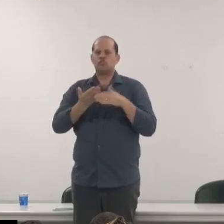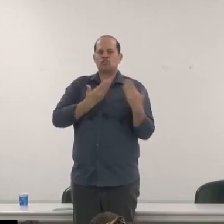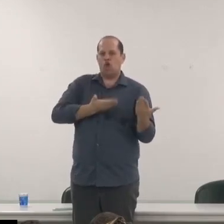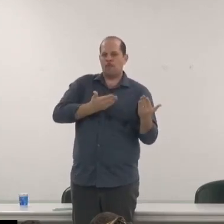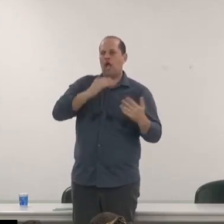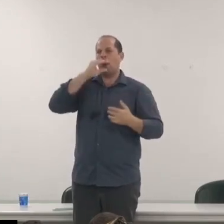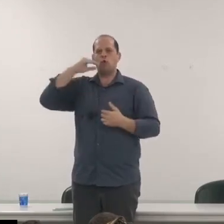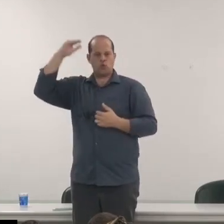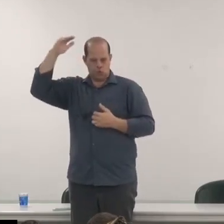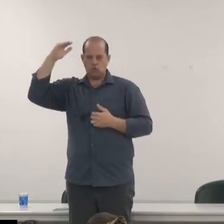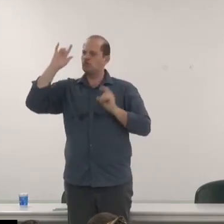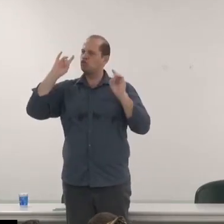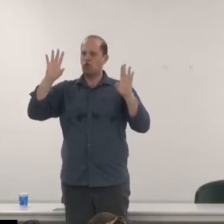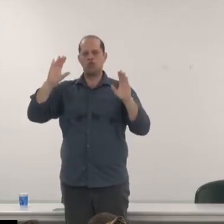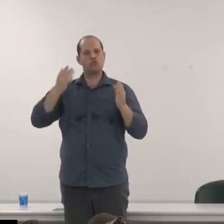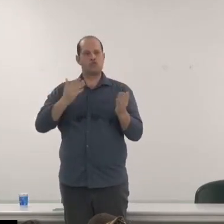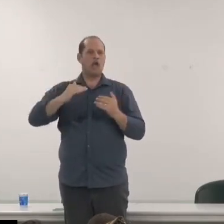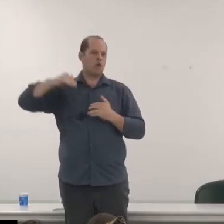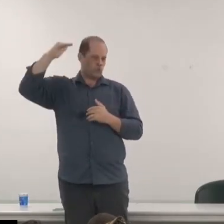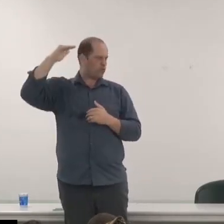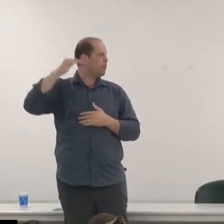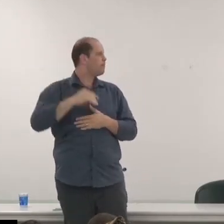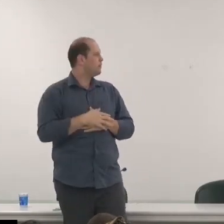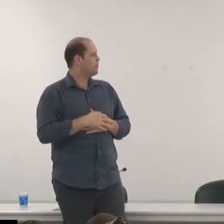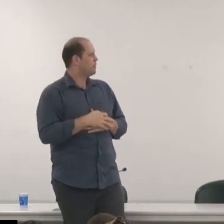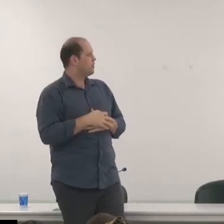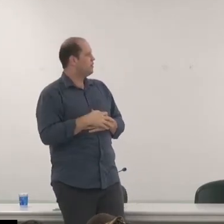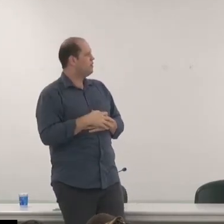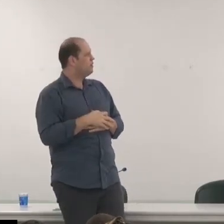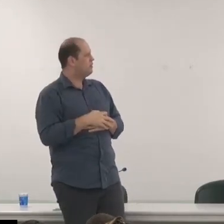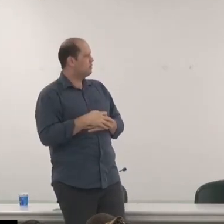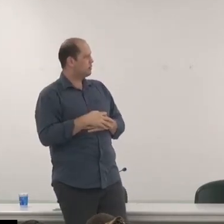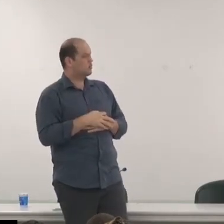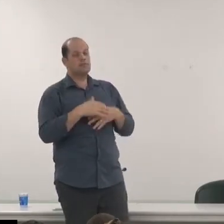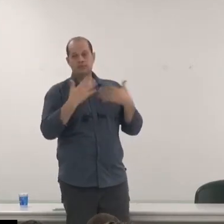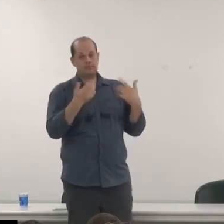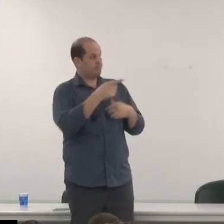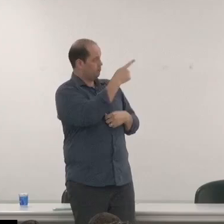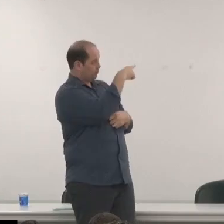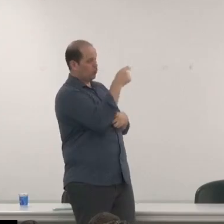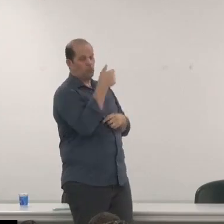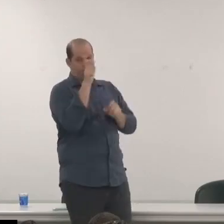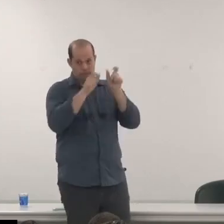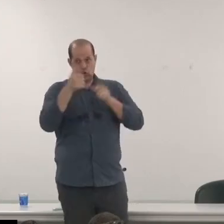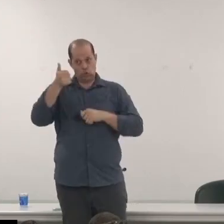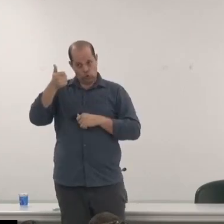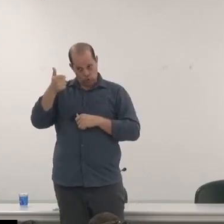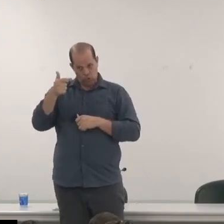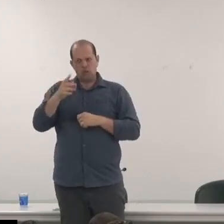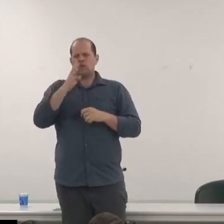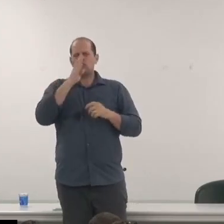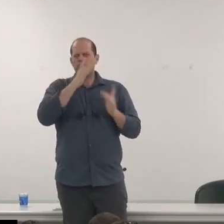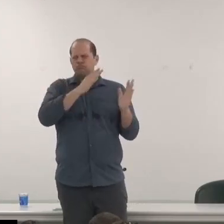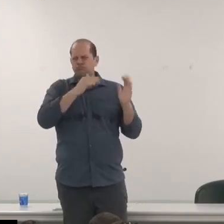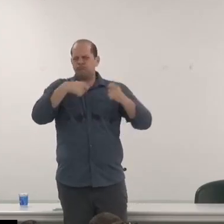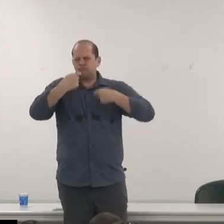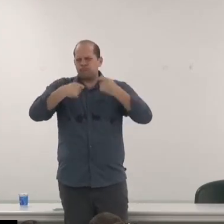dessas 12 pessoas, homens e mulheres, todos adultos, todos os participantes, né, que todos os componentes desse corpo são pessoas